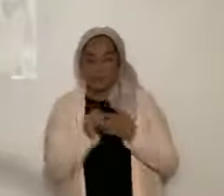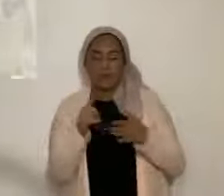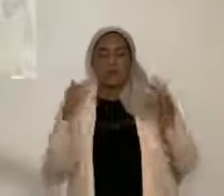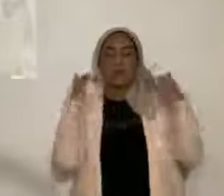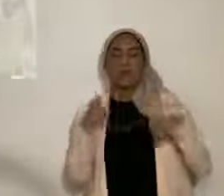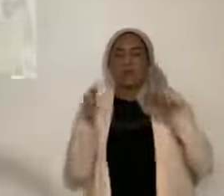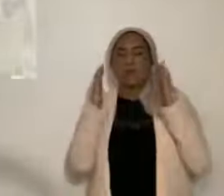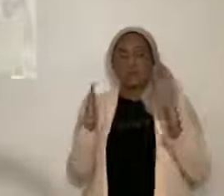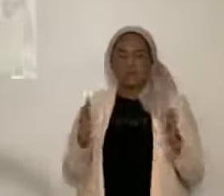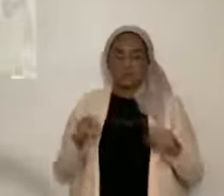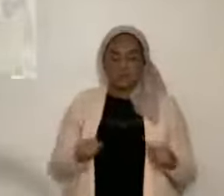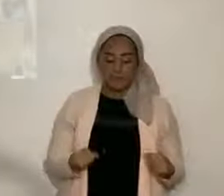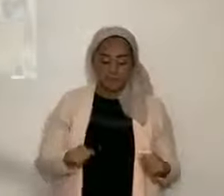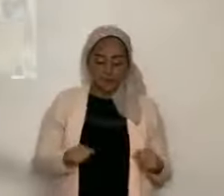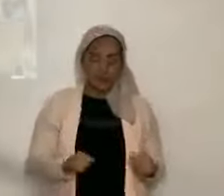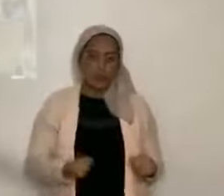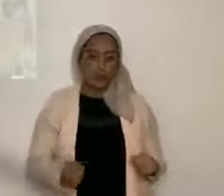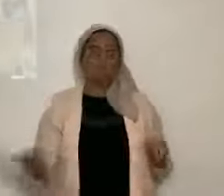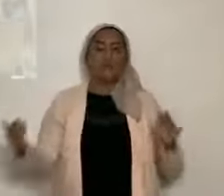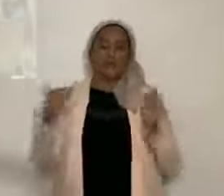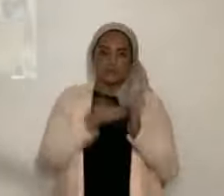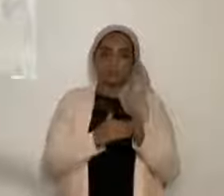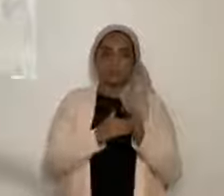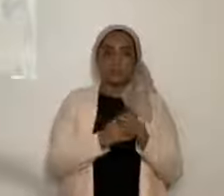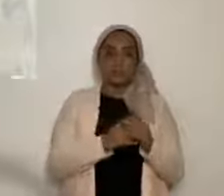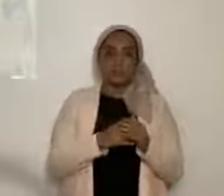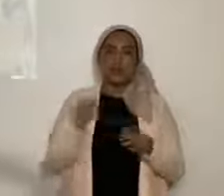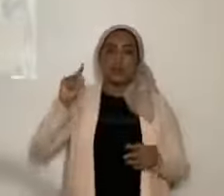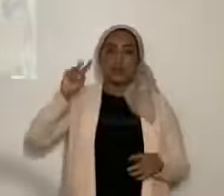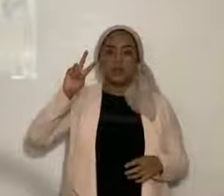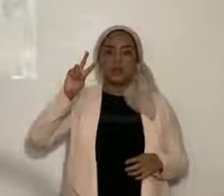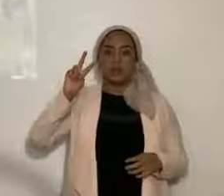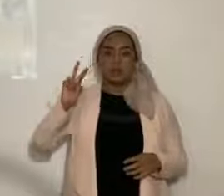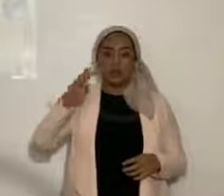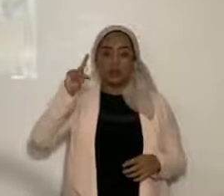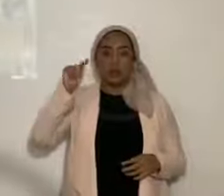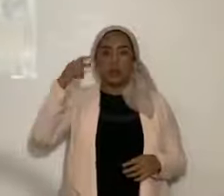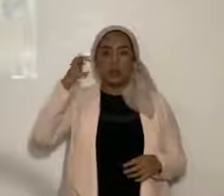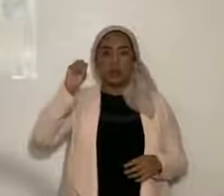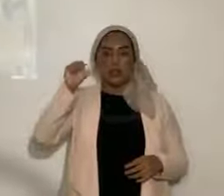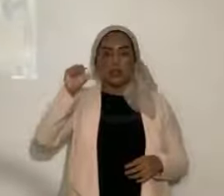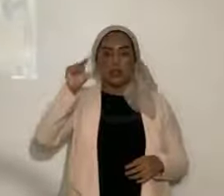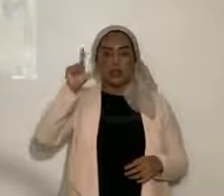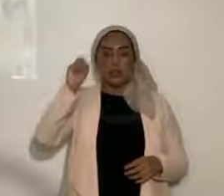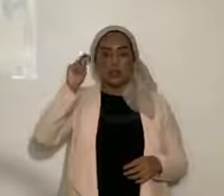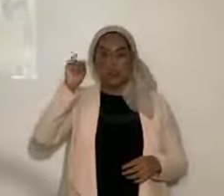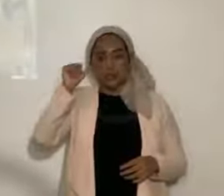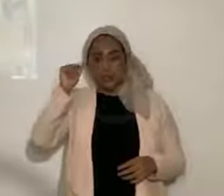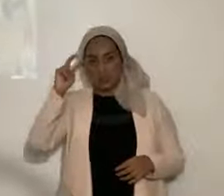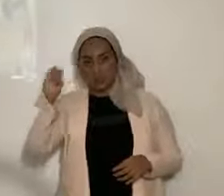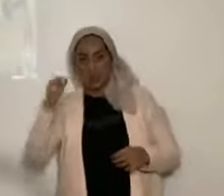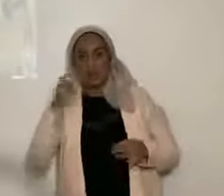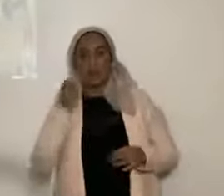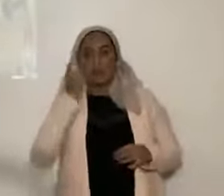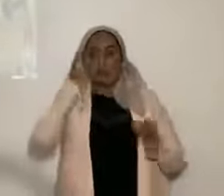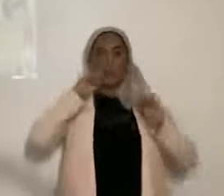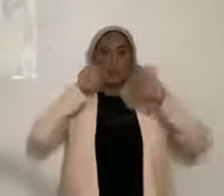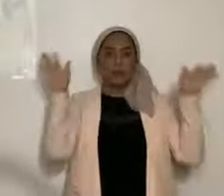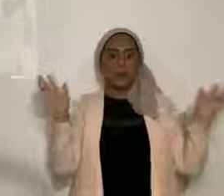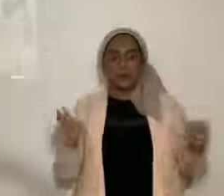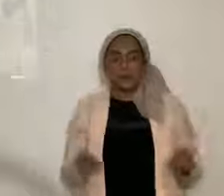escuchen. Vamos otra vez donde partimos en 2 Tesalonicenses, amados, y con esto les va a quedar un poquito más